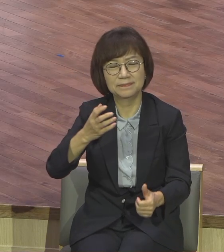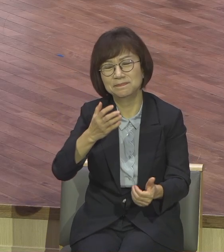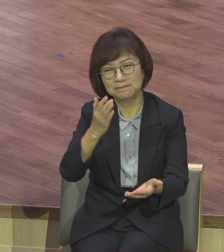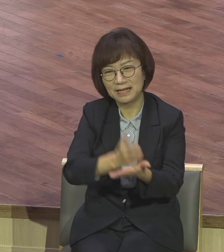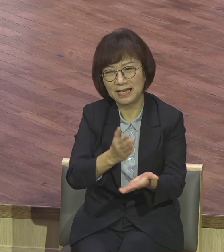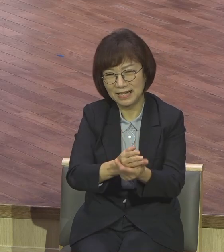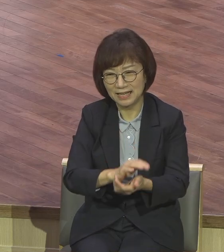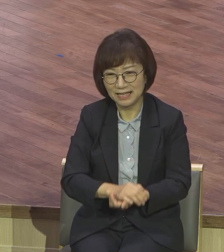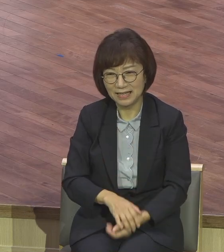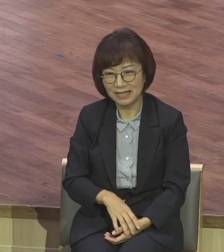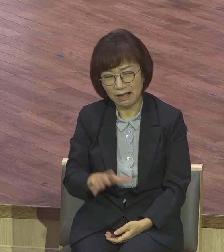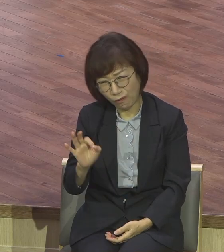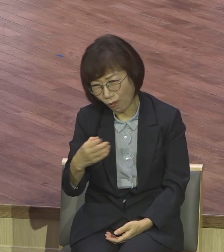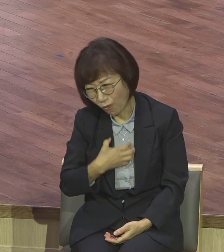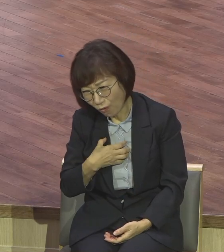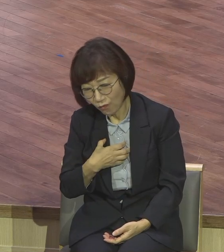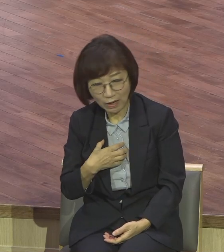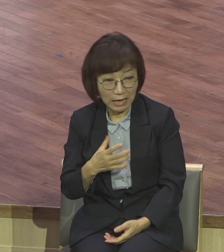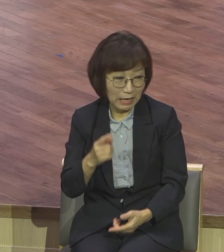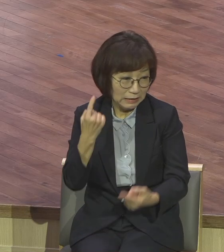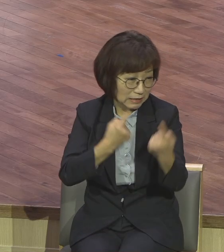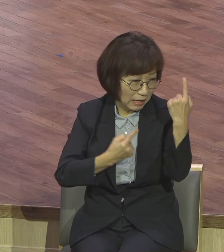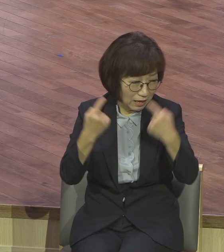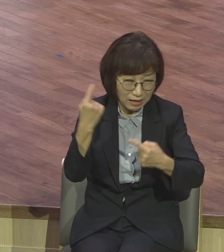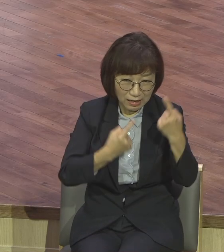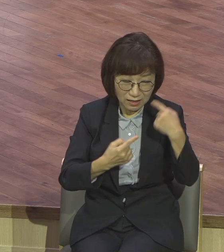또 업신여겼다고 상처를 받습니까?